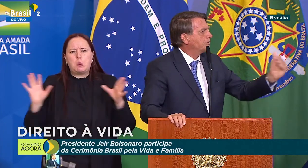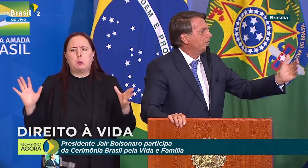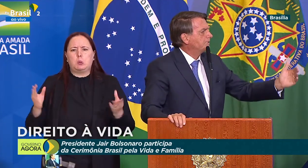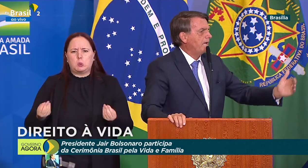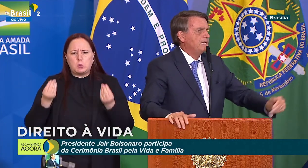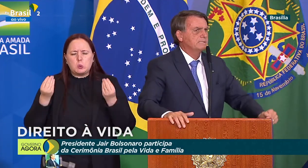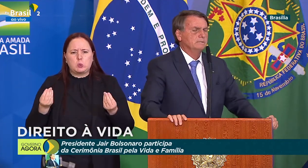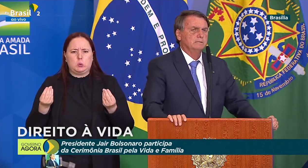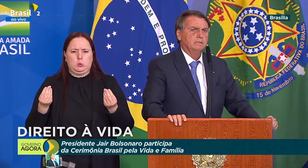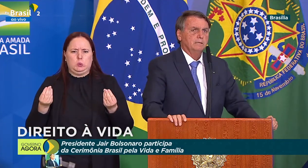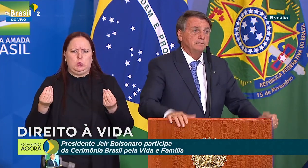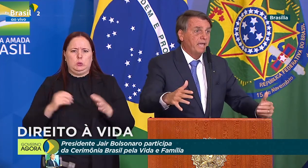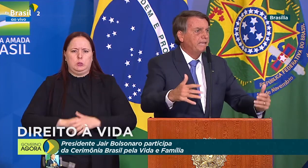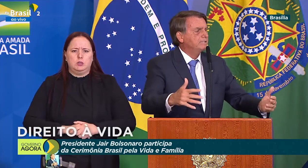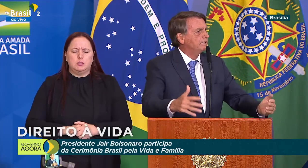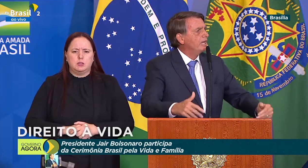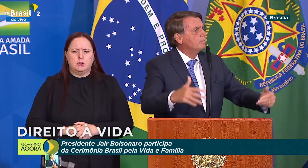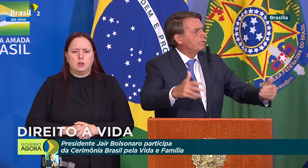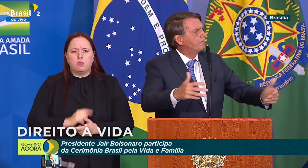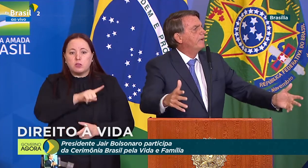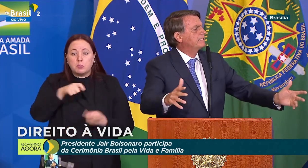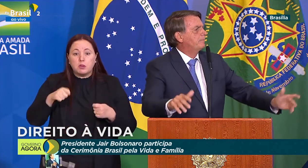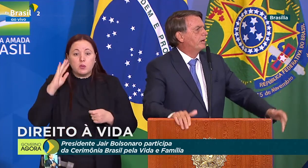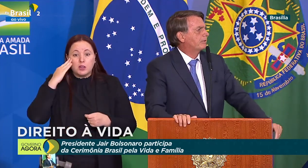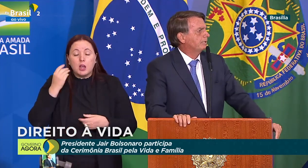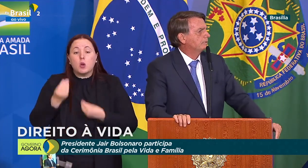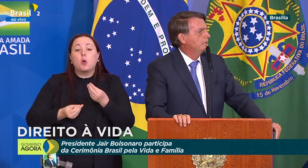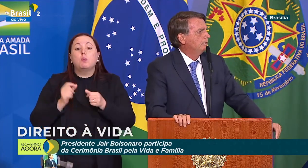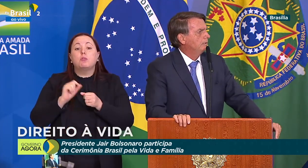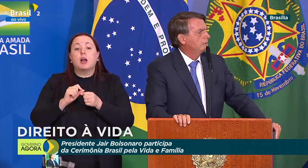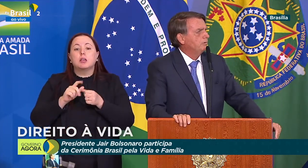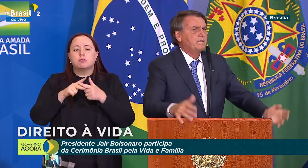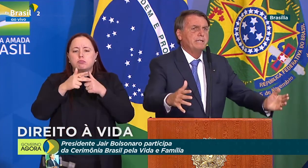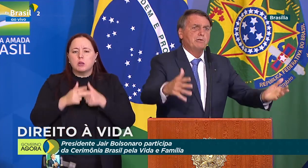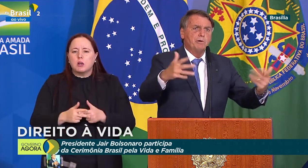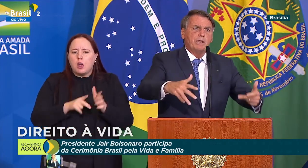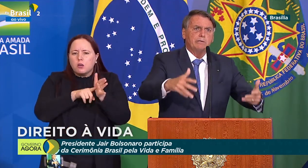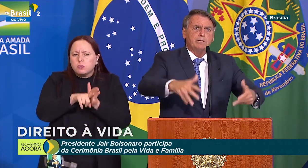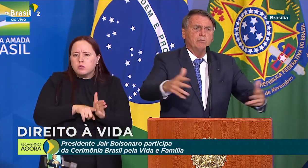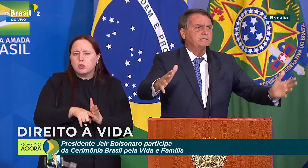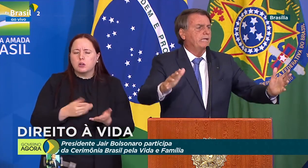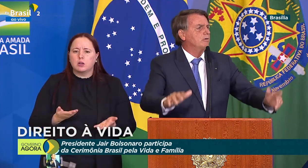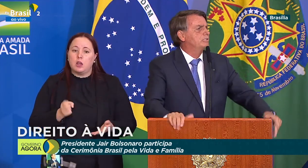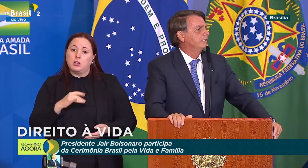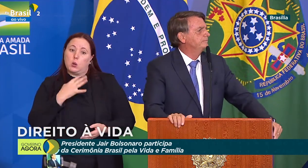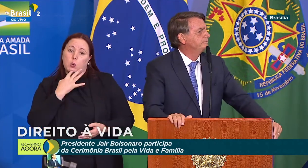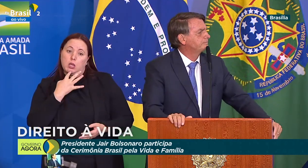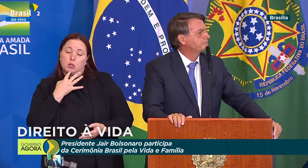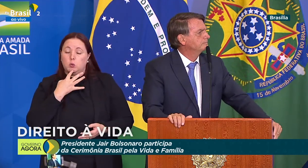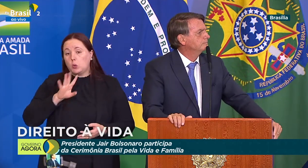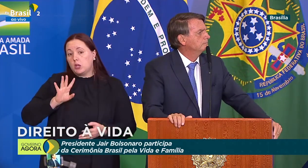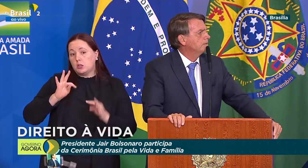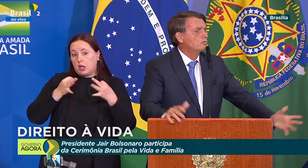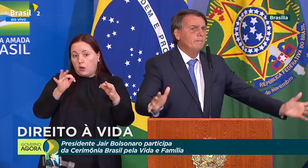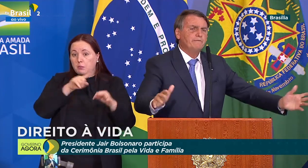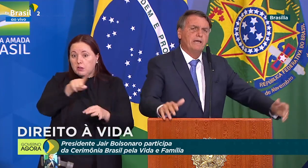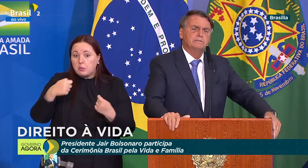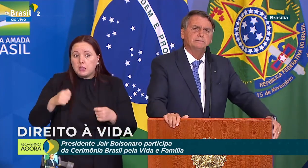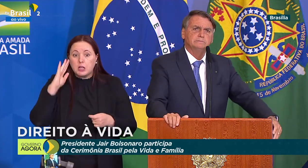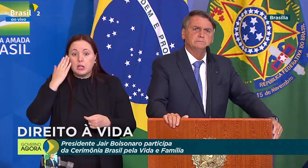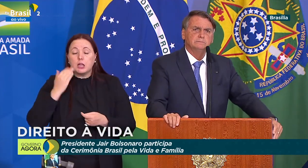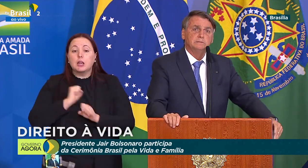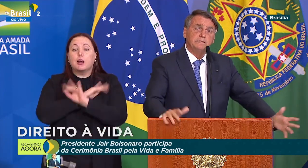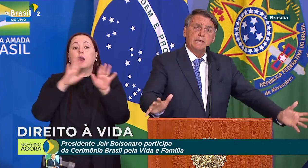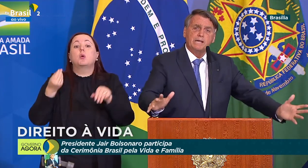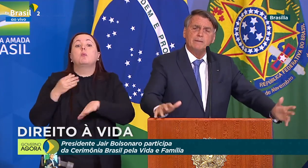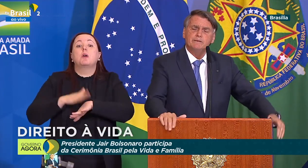qualquer um de vocês têm que entender como são feitas as apurações não interessa em com eles ou não de tecnologia e